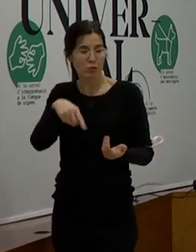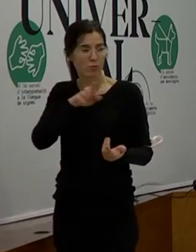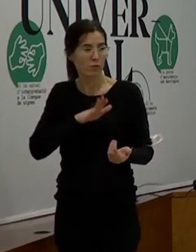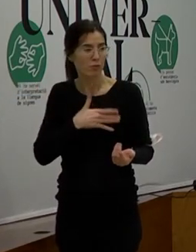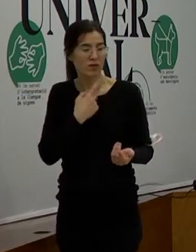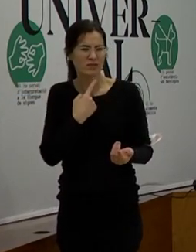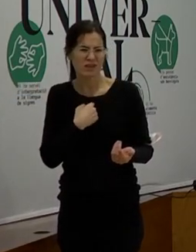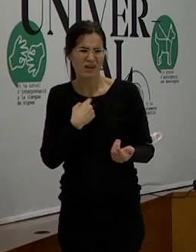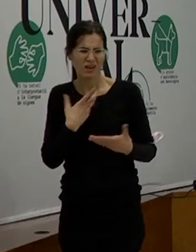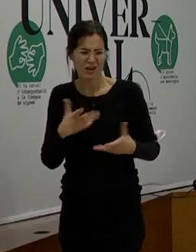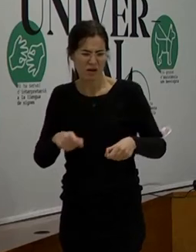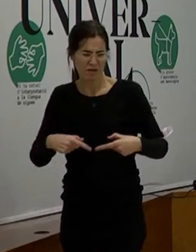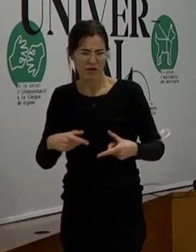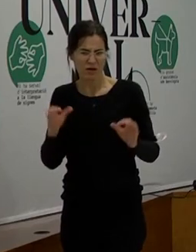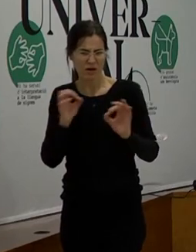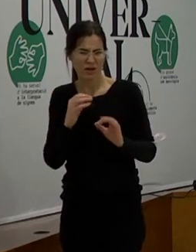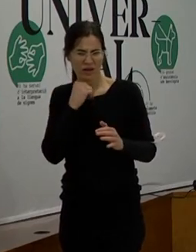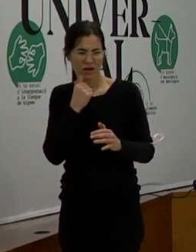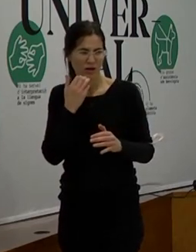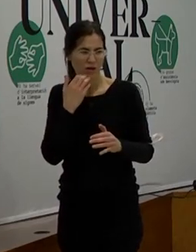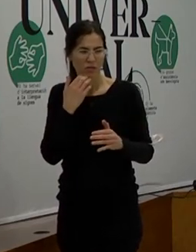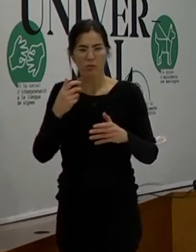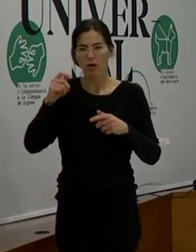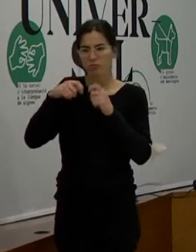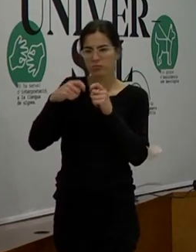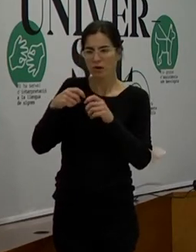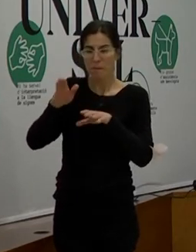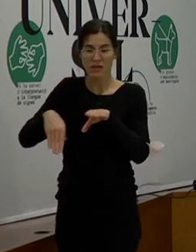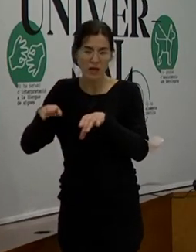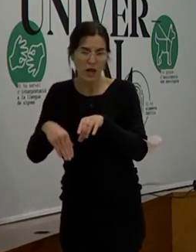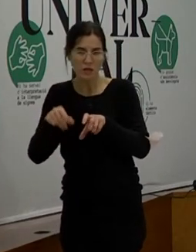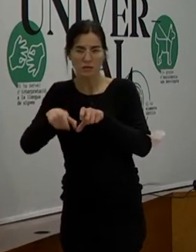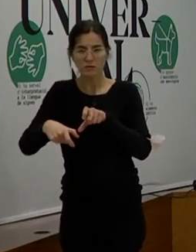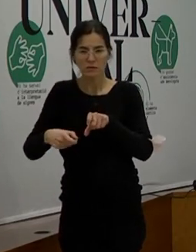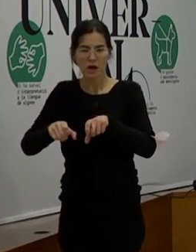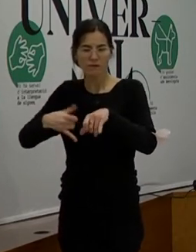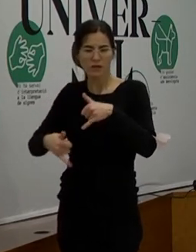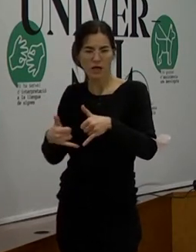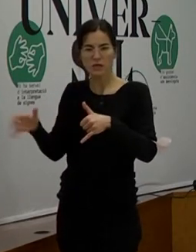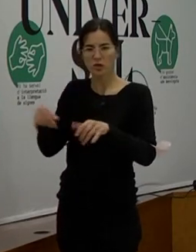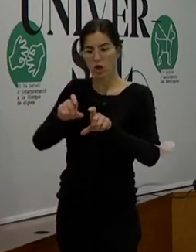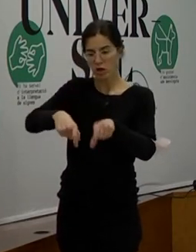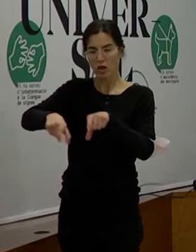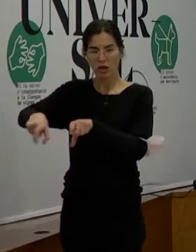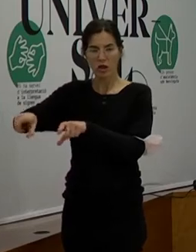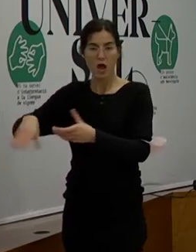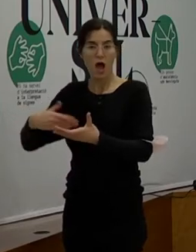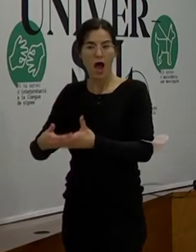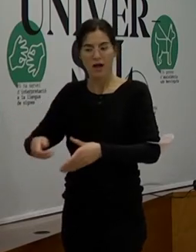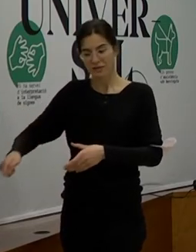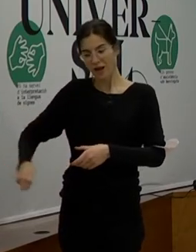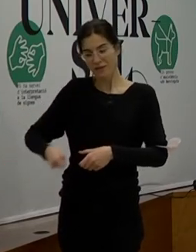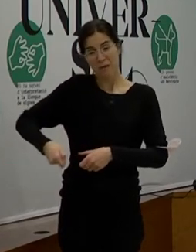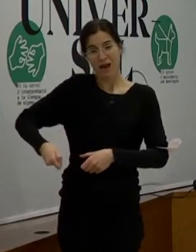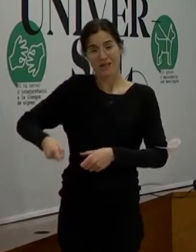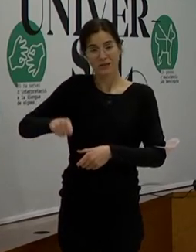en rodes? És que les maletes van en rodes, els scooters, els patinets, els segways, les bicicletes, hasta les maletes van con ruedas.